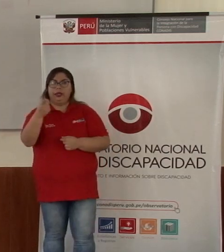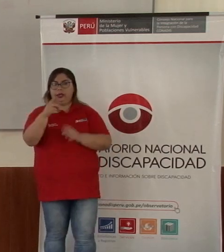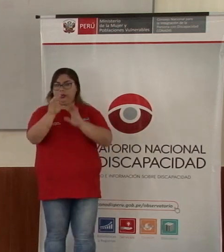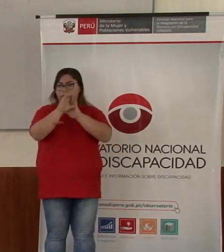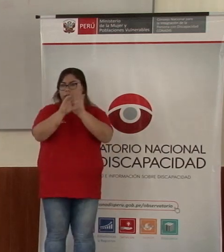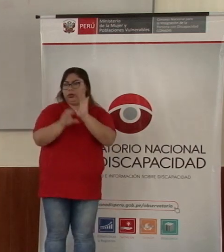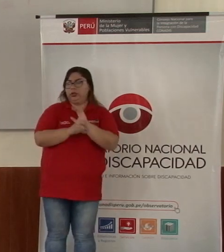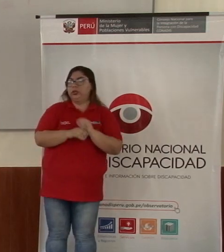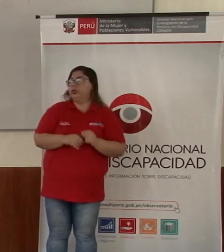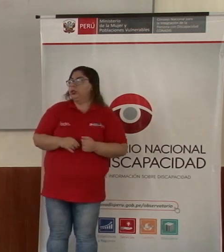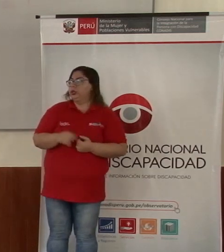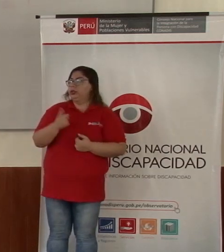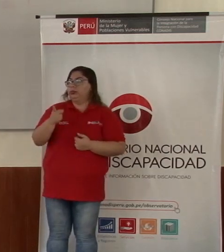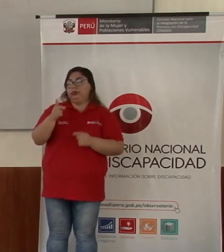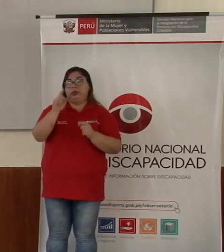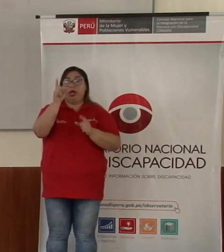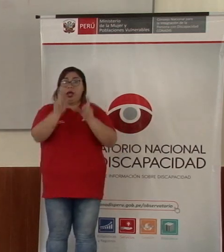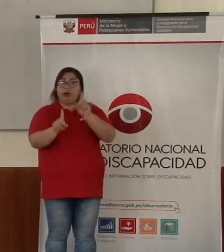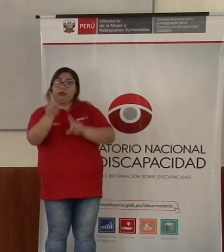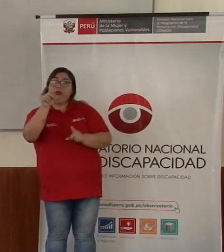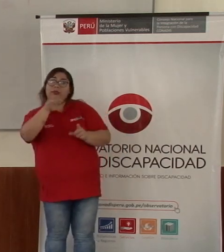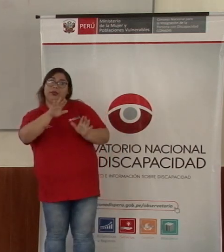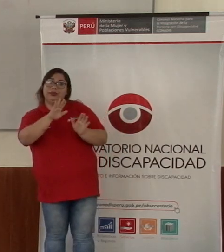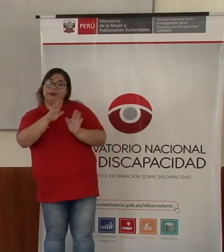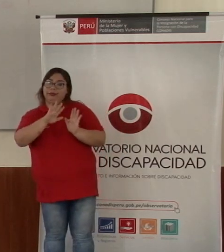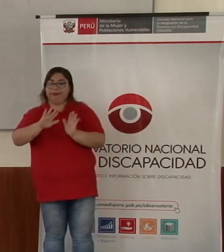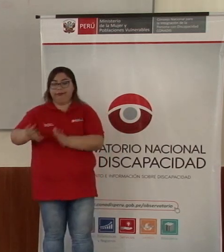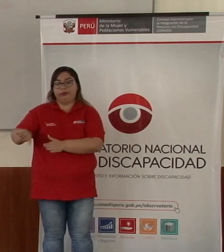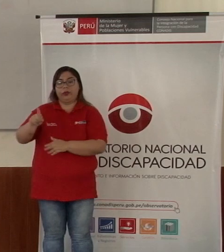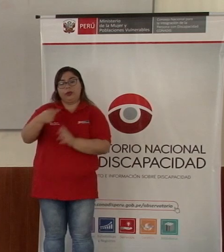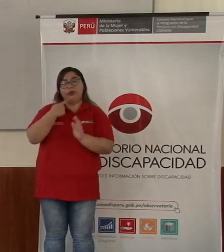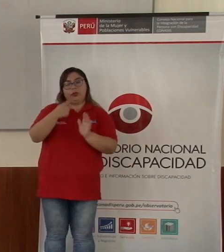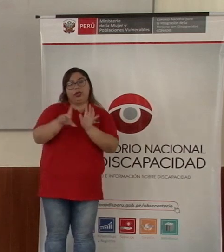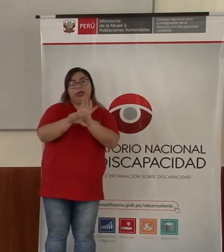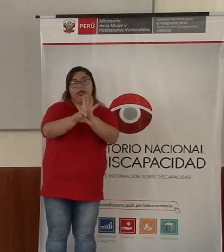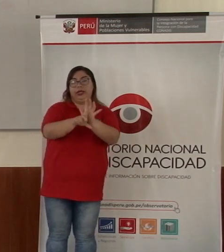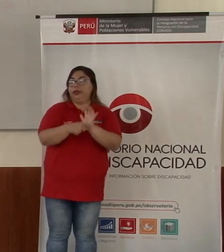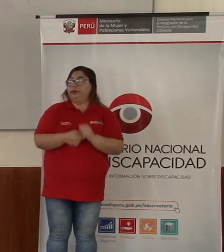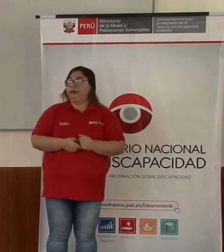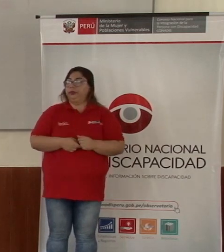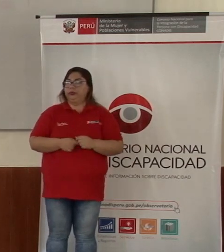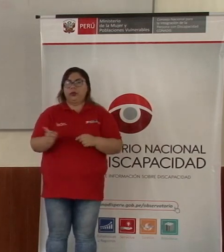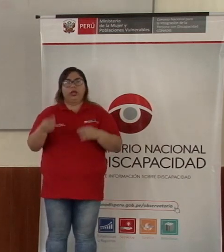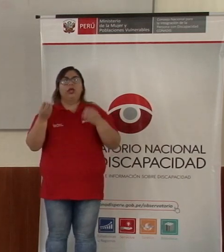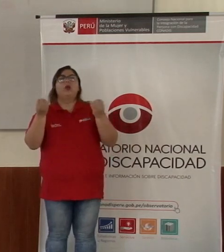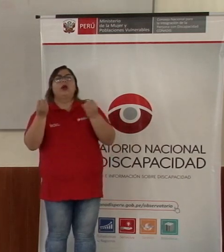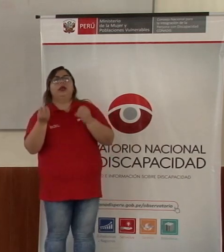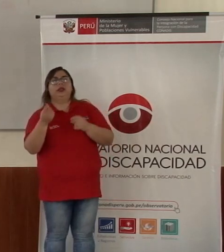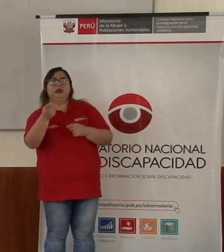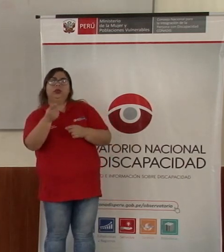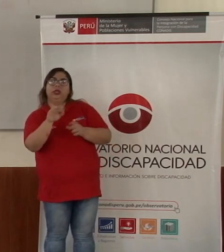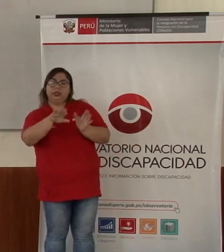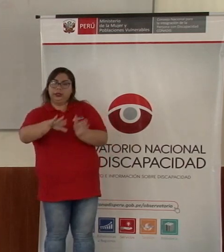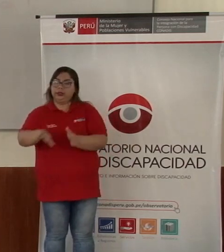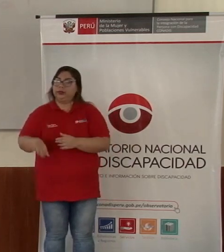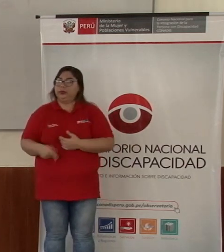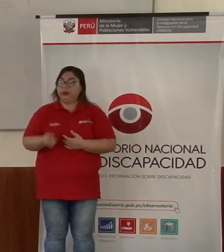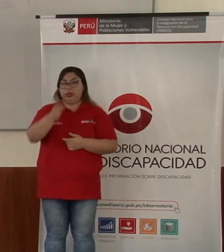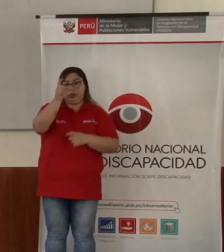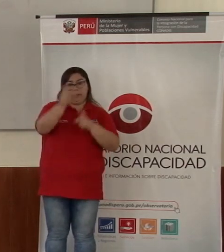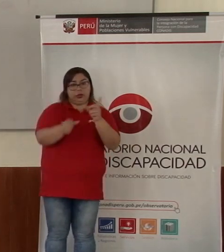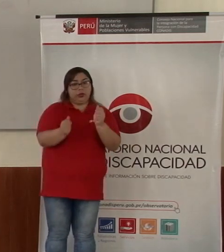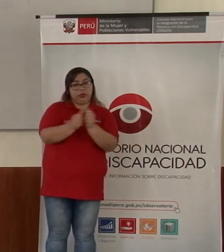civiles, salvo las excepciones expresamente establecidas por la ley. ¿Y cuáles eran las excepciones? Las personas